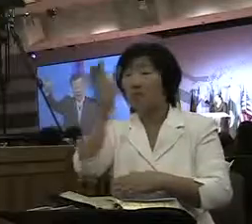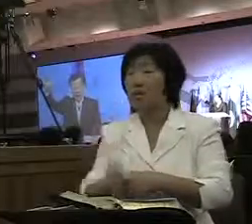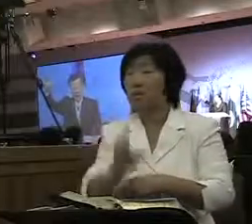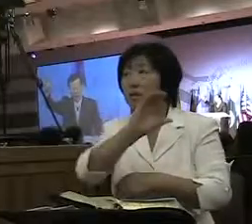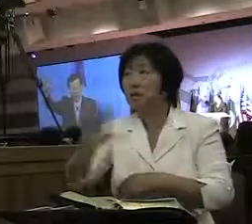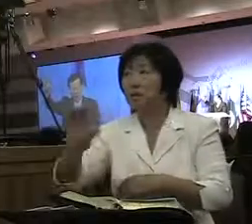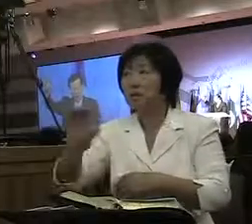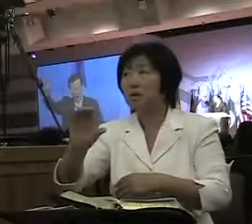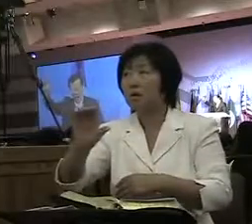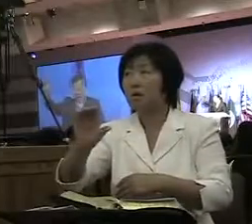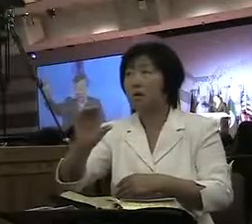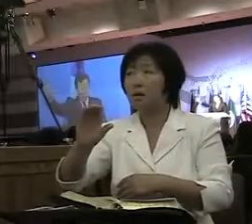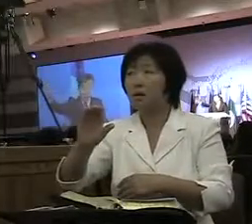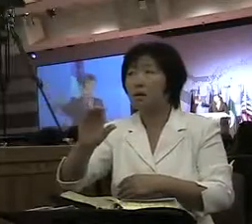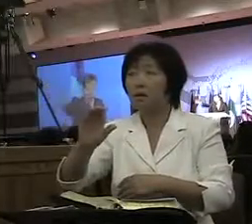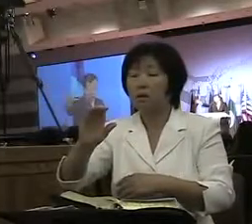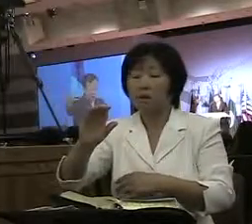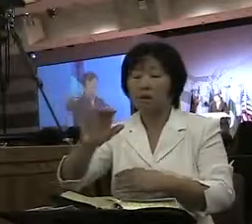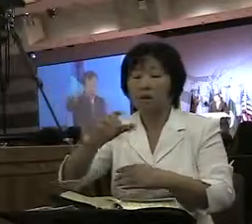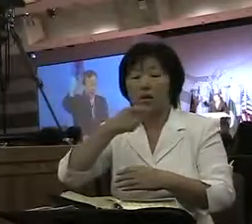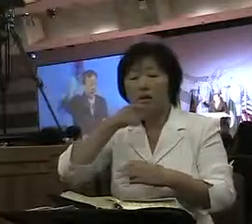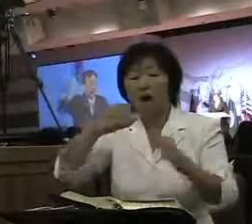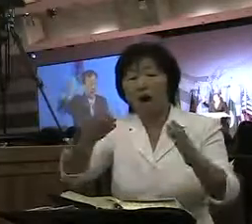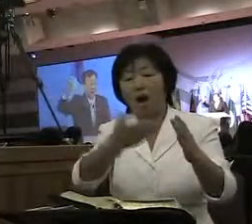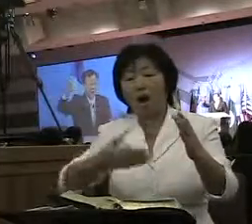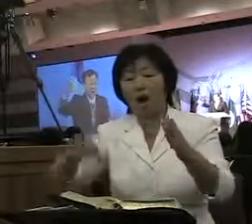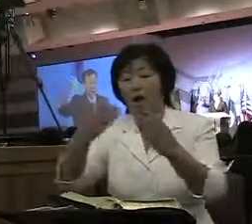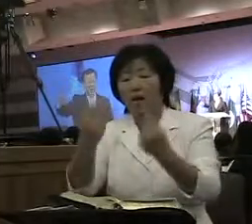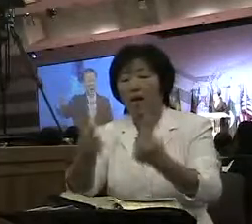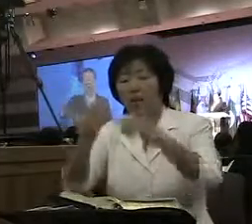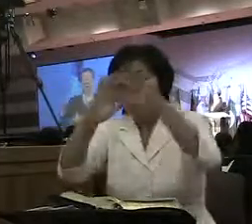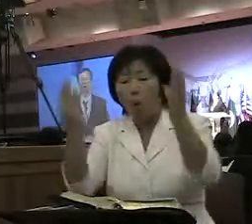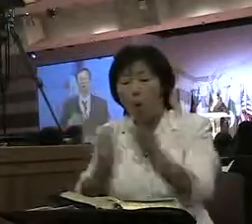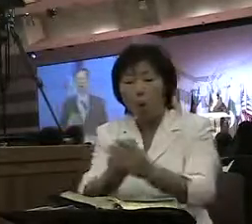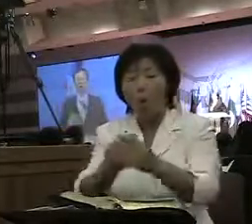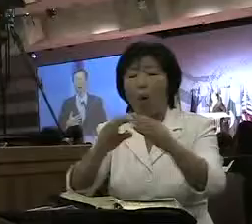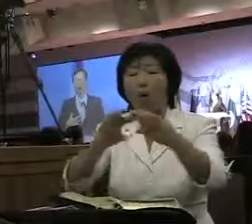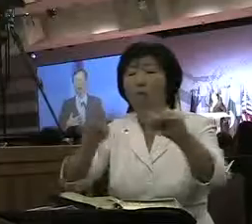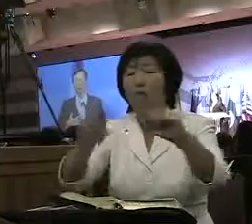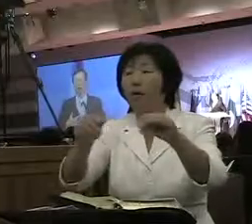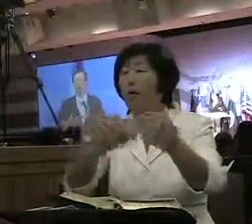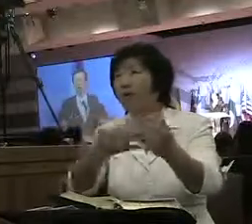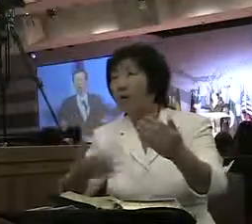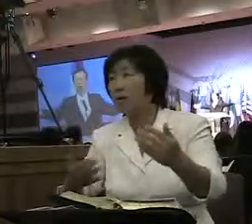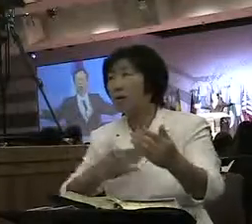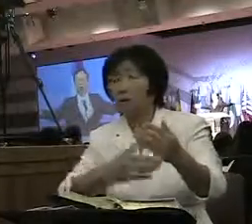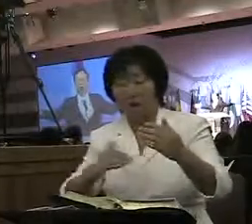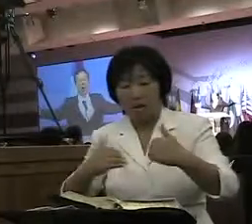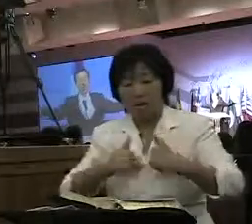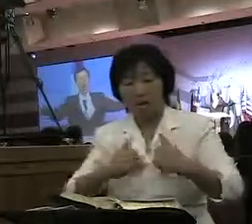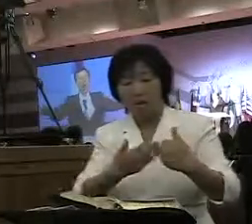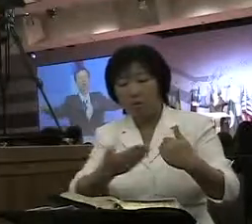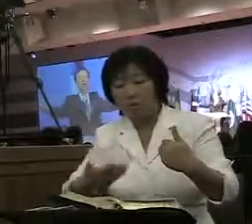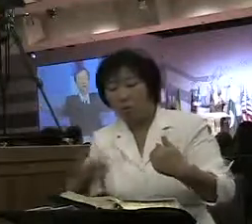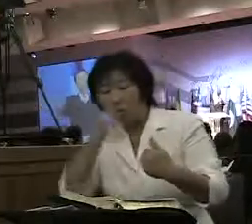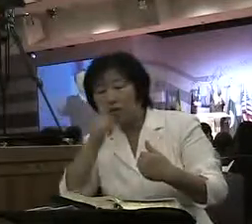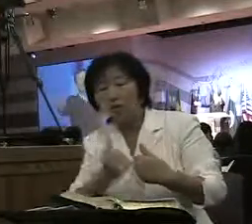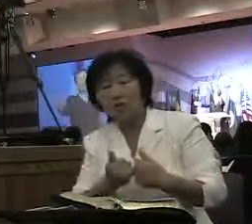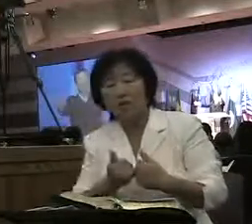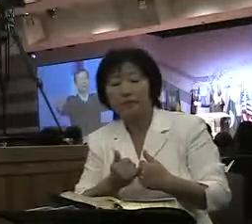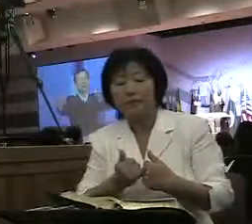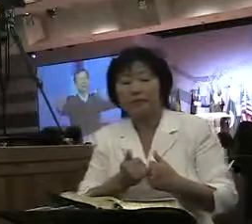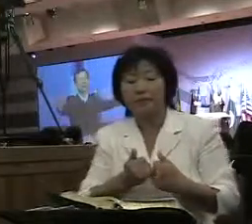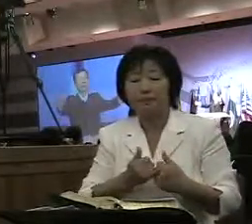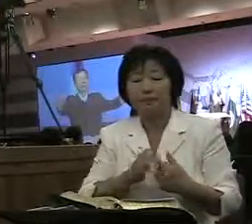하늘의 제단에서부터 강같이 온 땅에 흐르고 있는, 오늘 나에게도 흐르고 있는, 오늘 우리에게도 흐르고